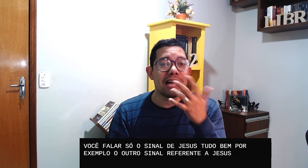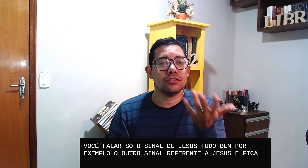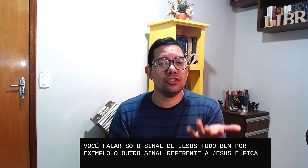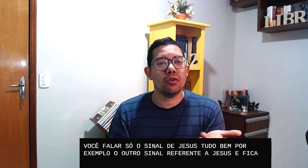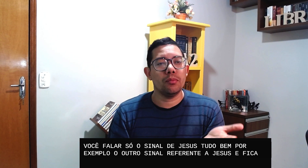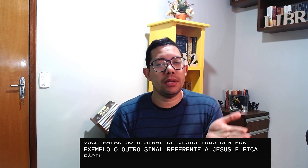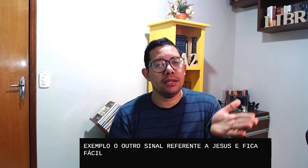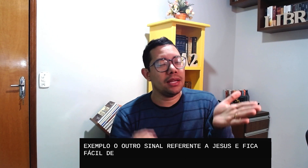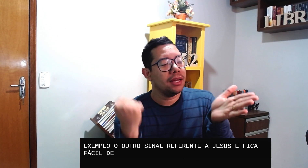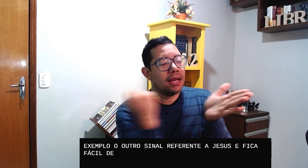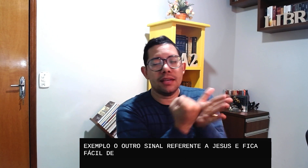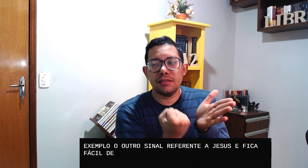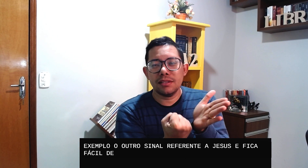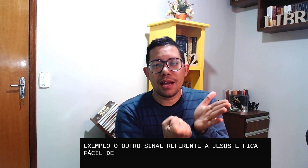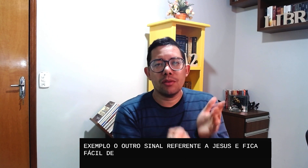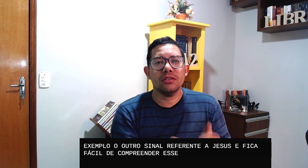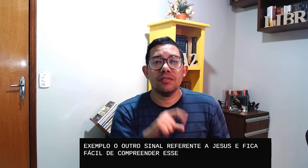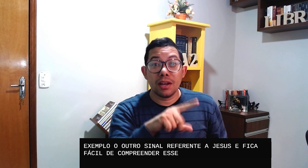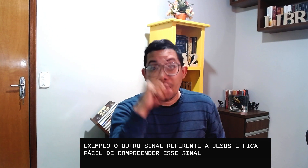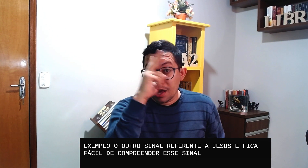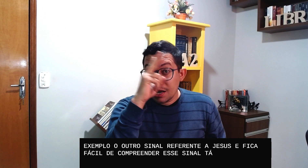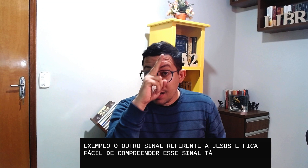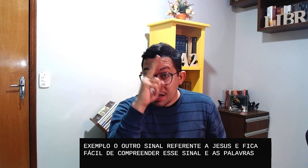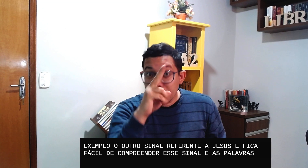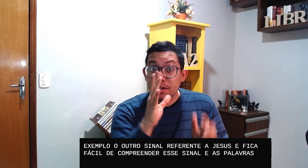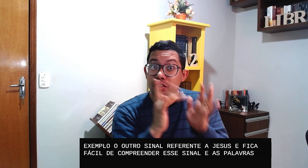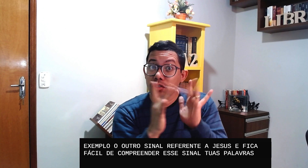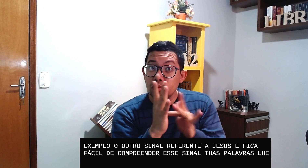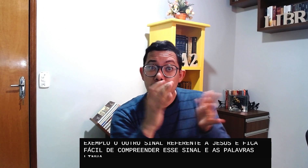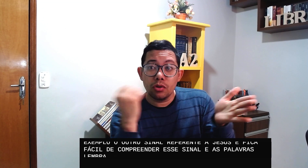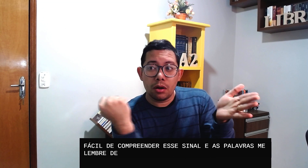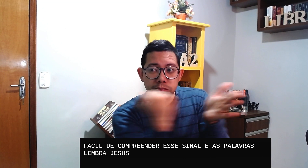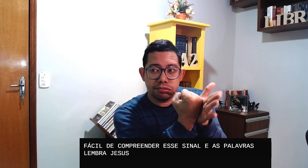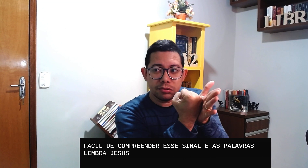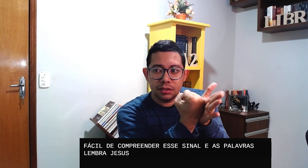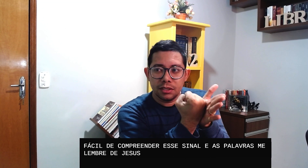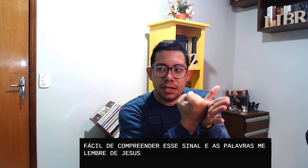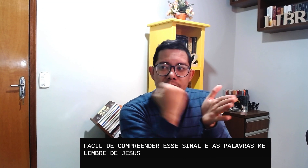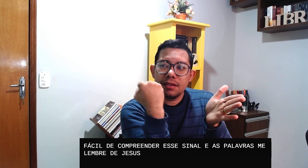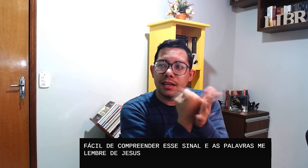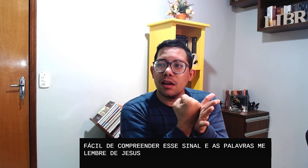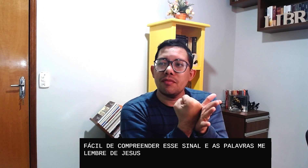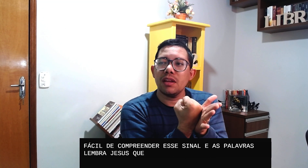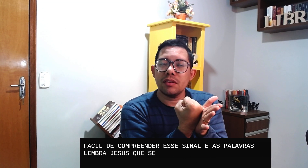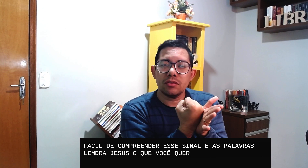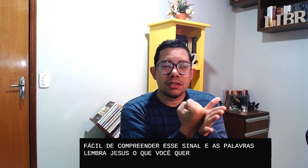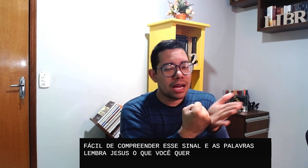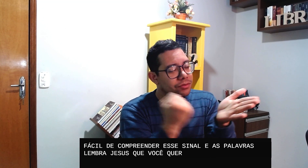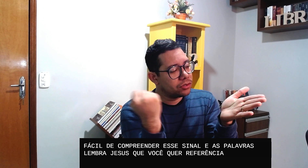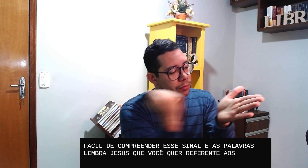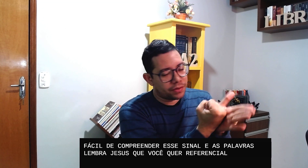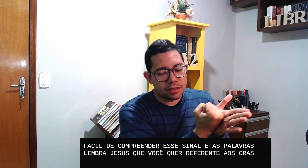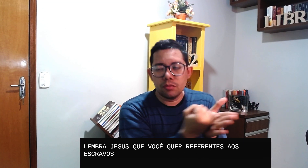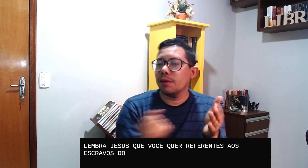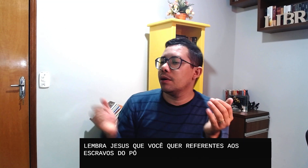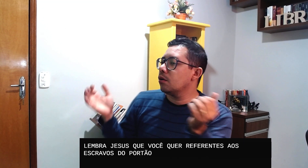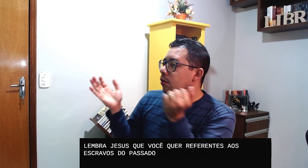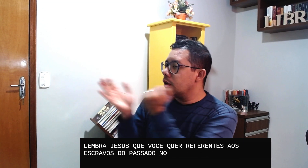fácil de compreender esse sinal. Então você fala, ó, lembra, Jesus, ó. Esse aqui é referência ao cravo. Você pode fazer numa mão,